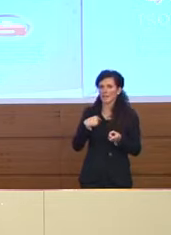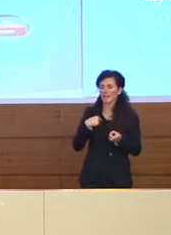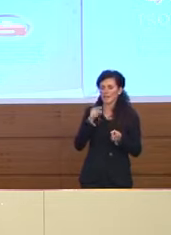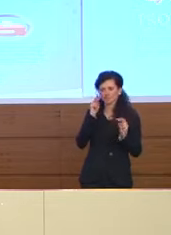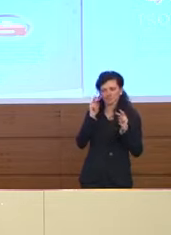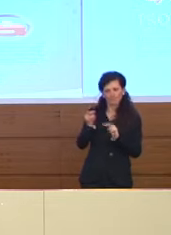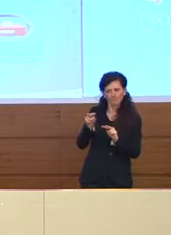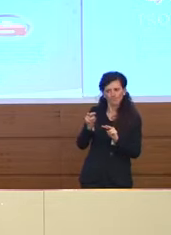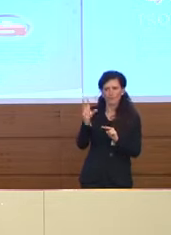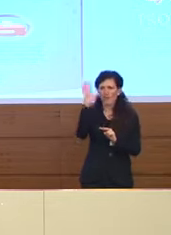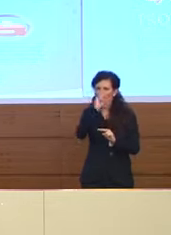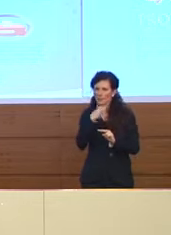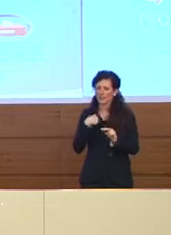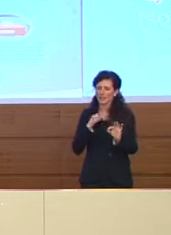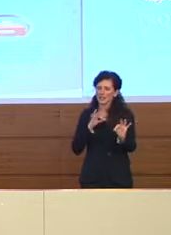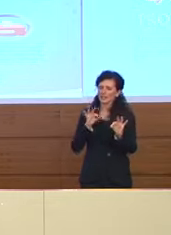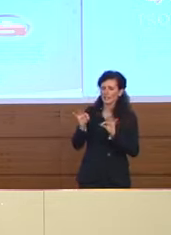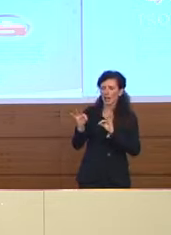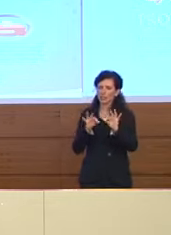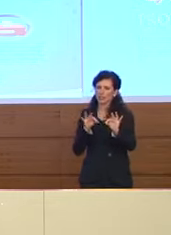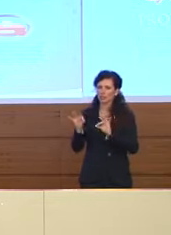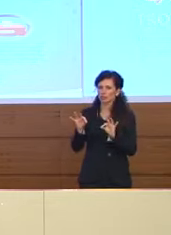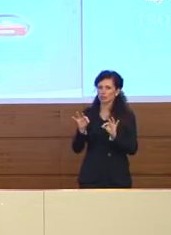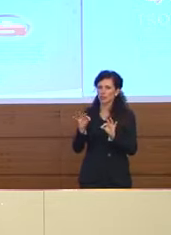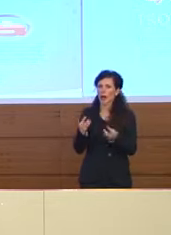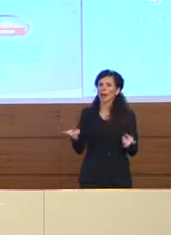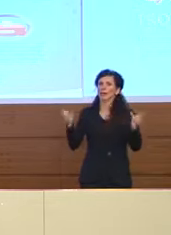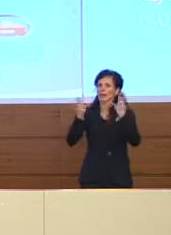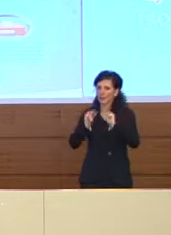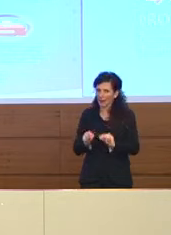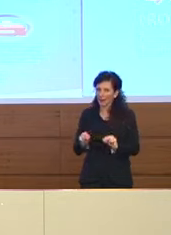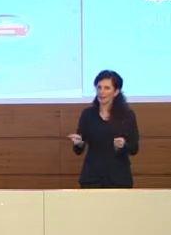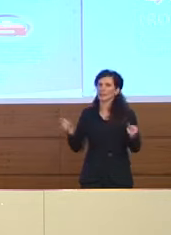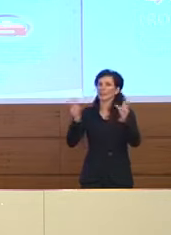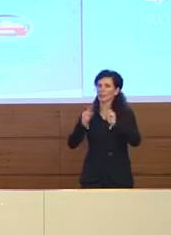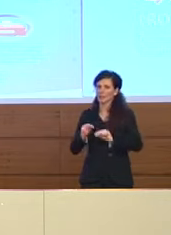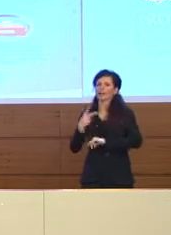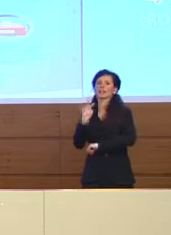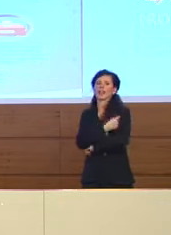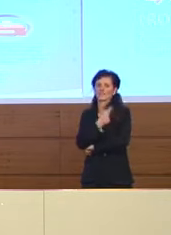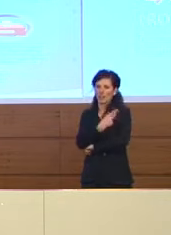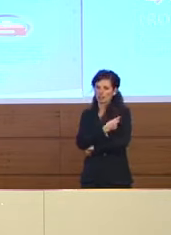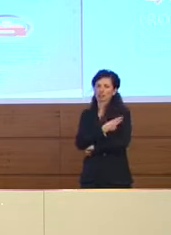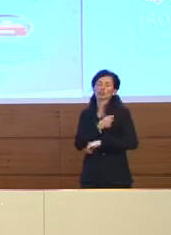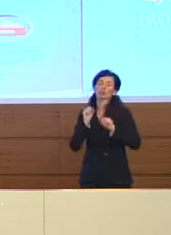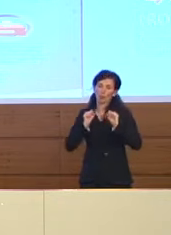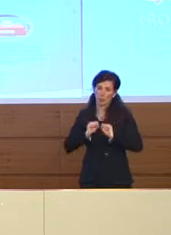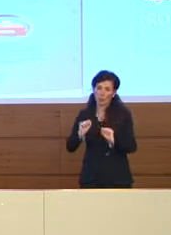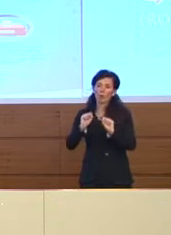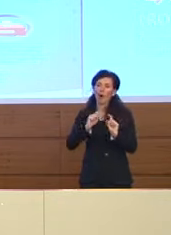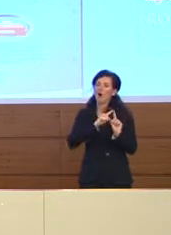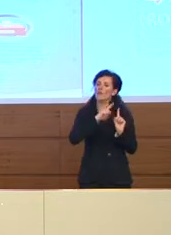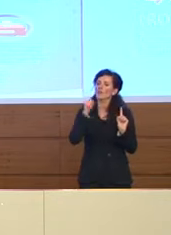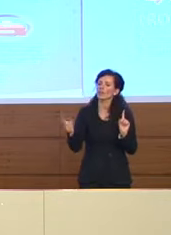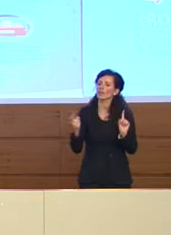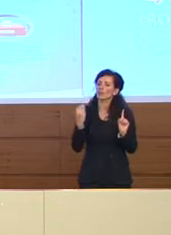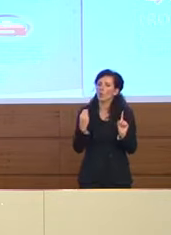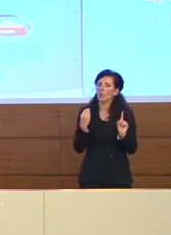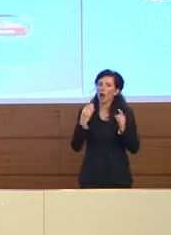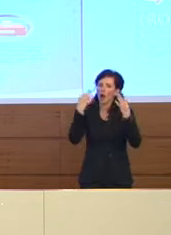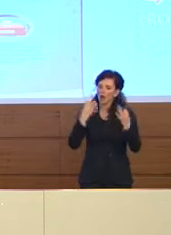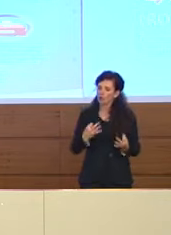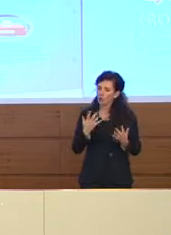di ripetizione dello stimolo vaccinale finché non si riesce